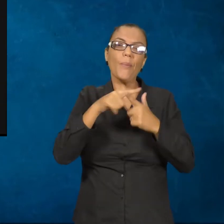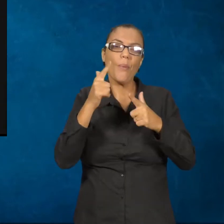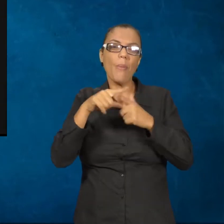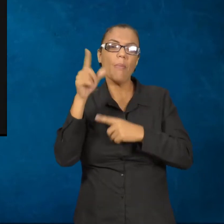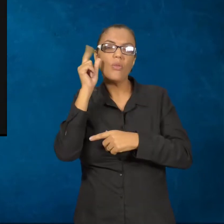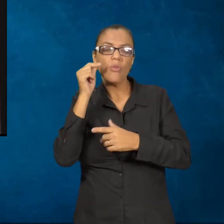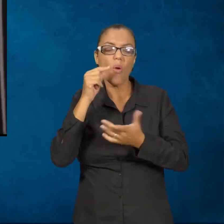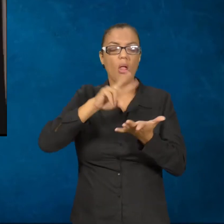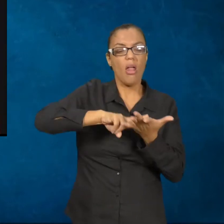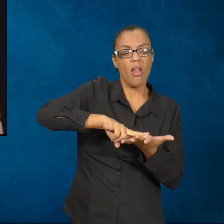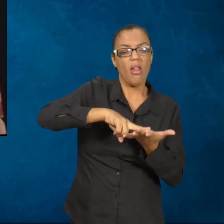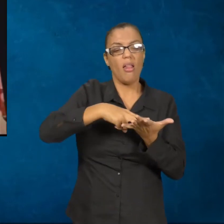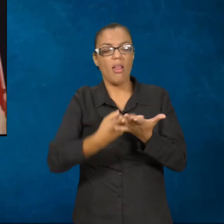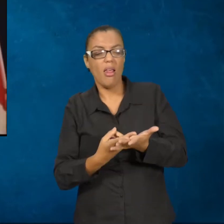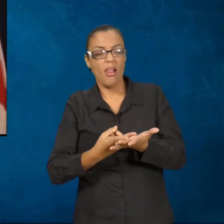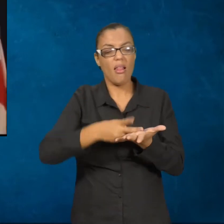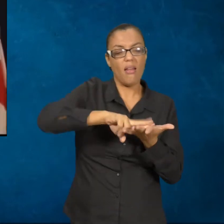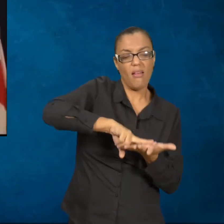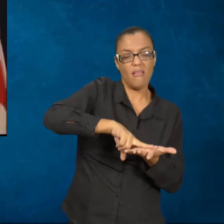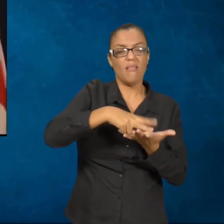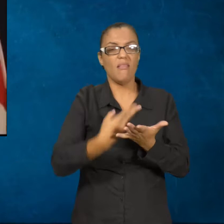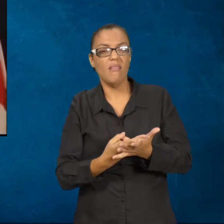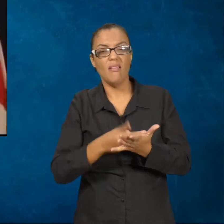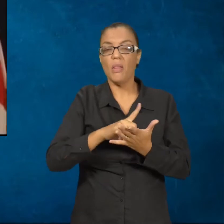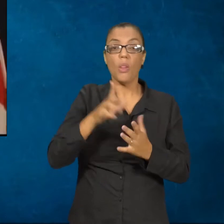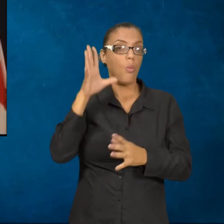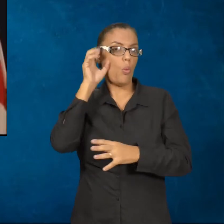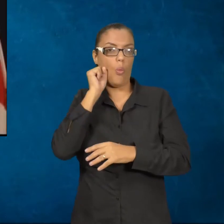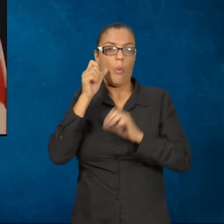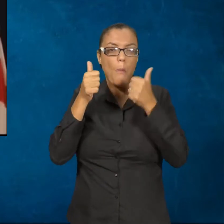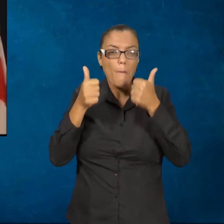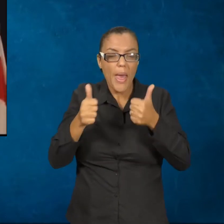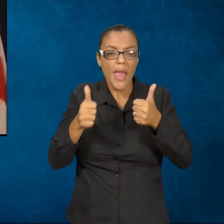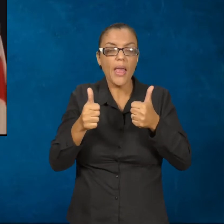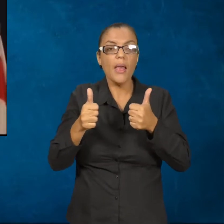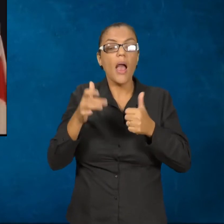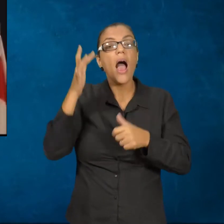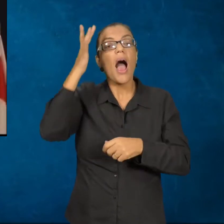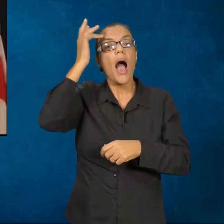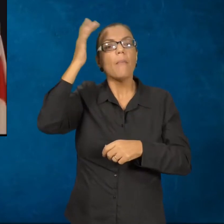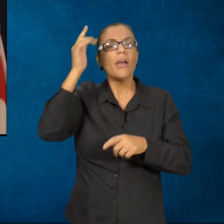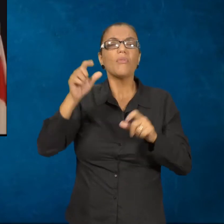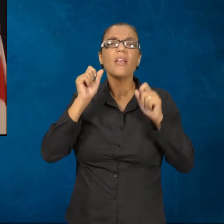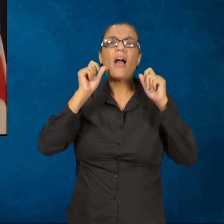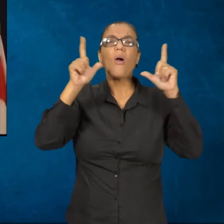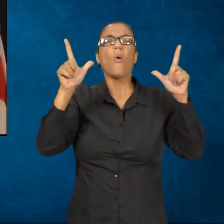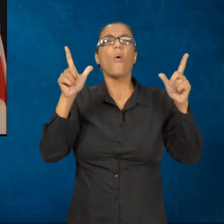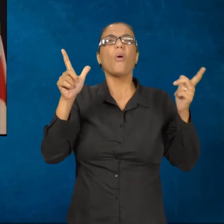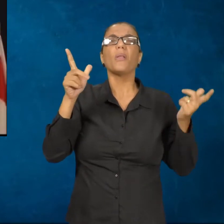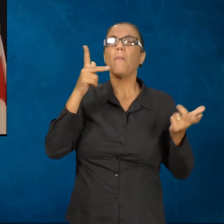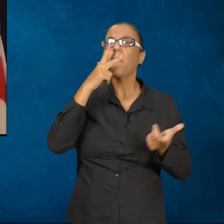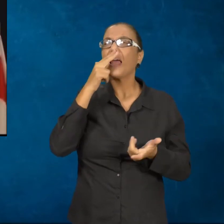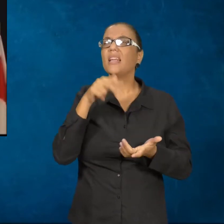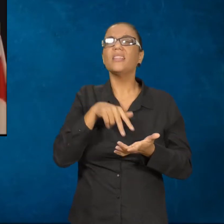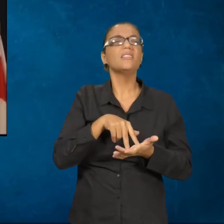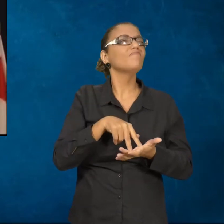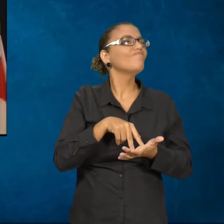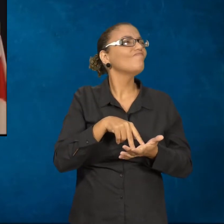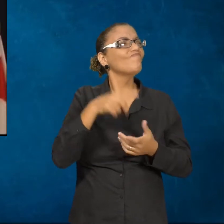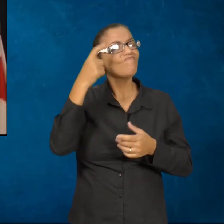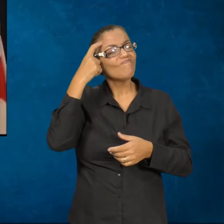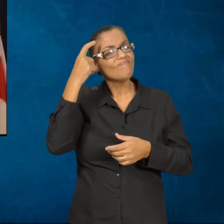seguinte acorda meio abobado. 2 ou 3 noites em claro produzem o quê?